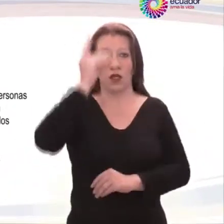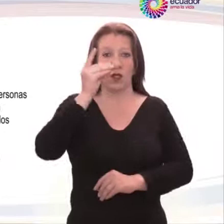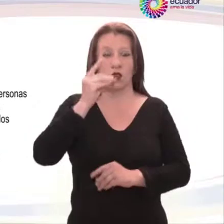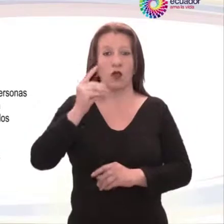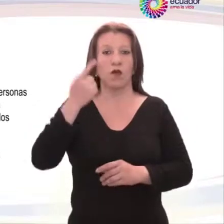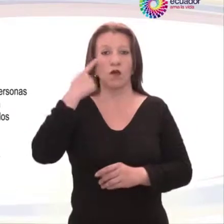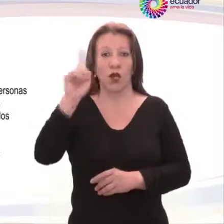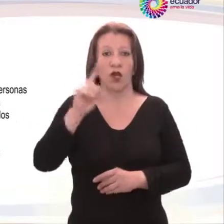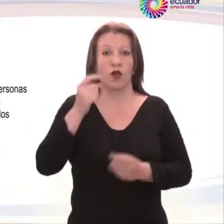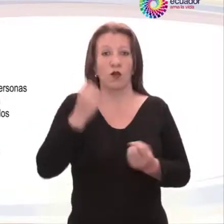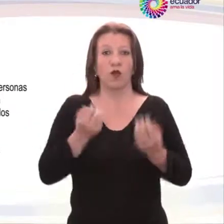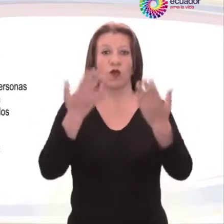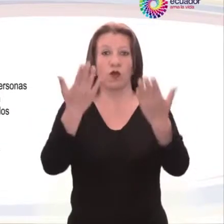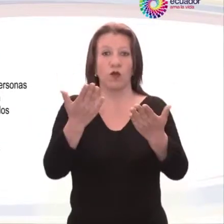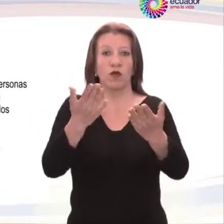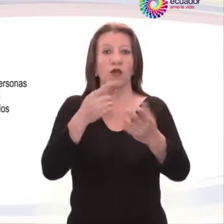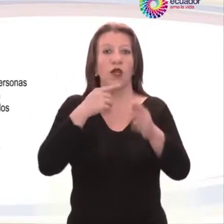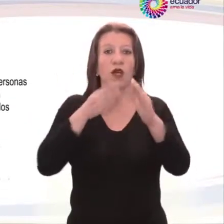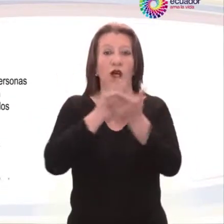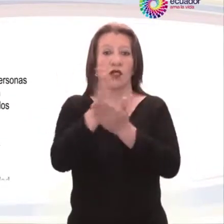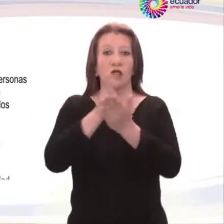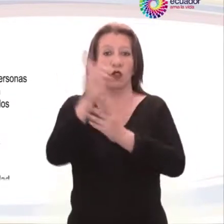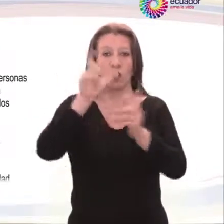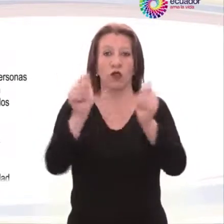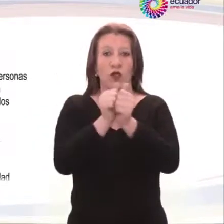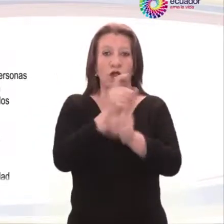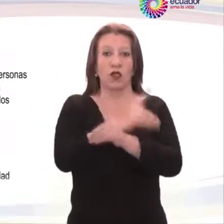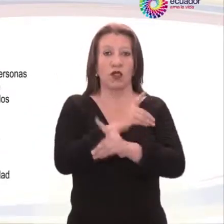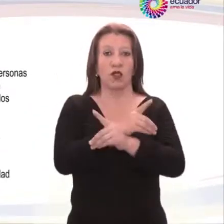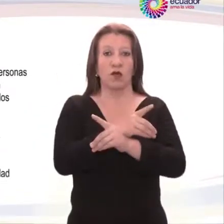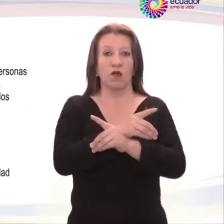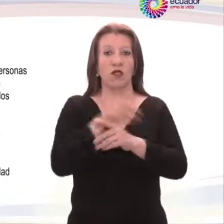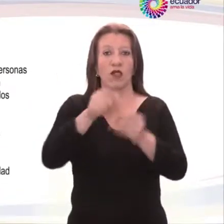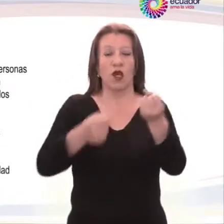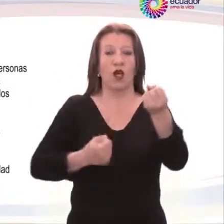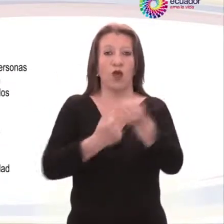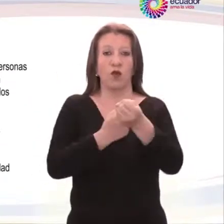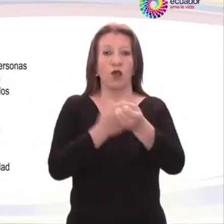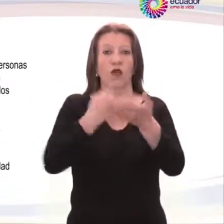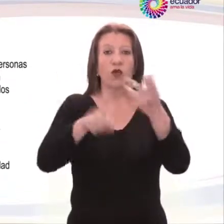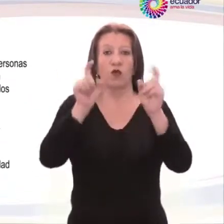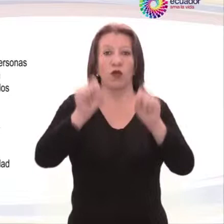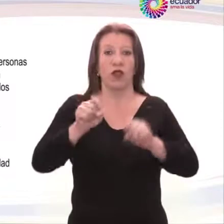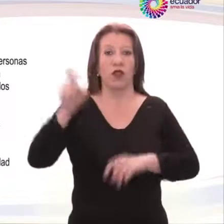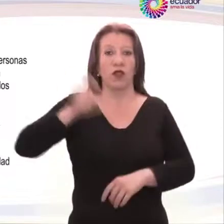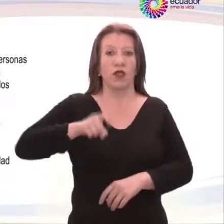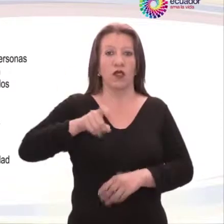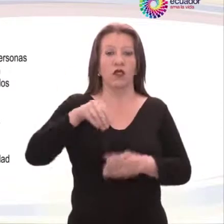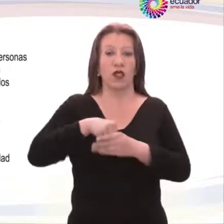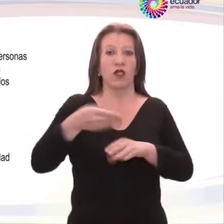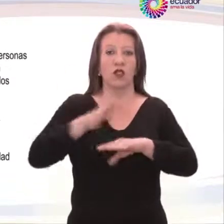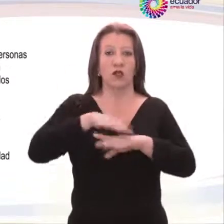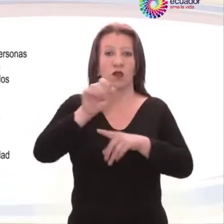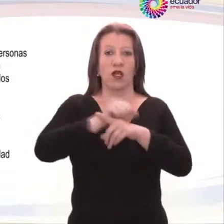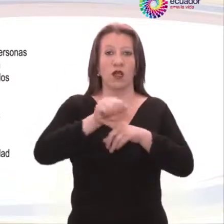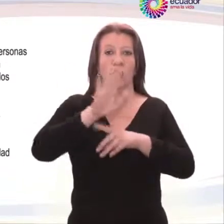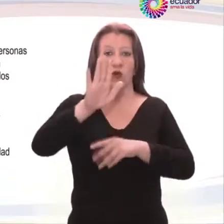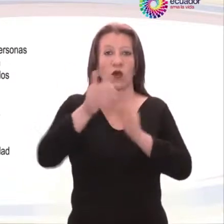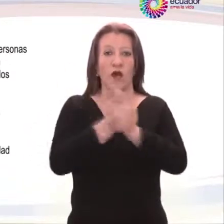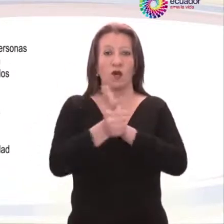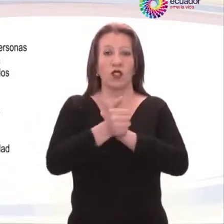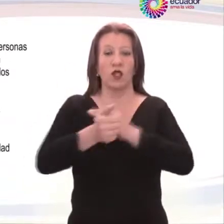pertinentes para proporcionar acceso a las personas con discapacidad al apoyo que puedan necesitar en el ejercicio de su capacidad